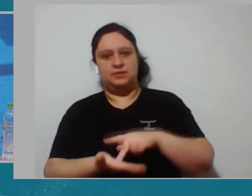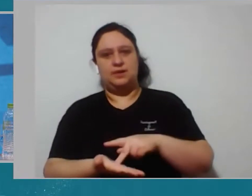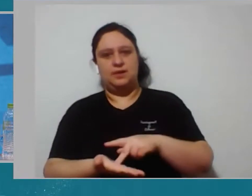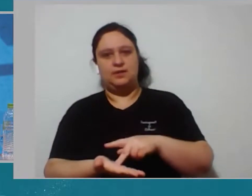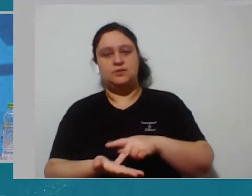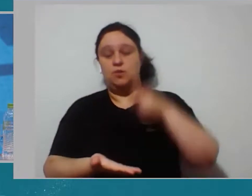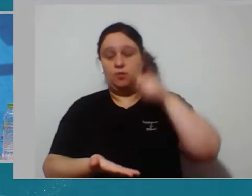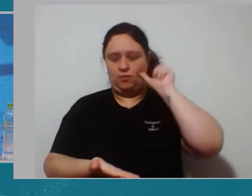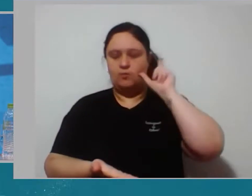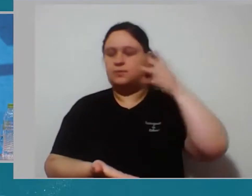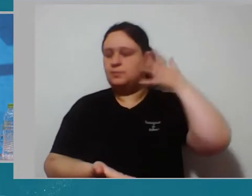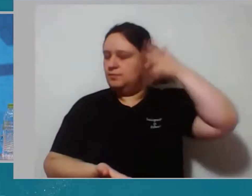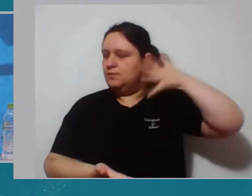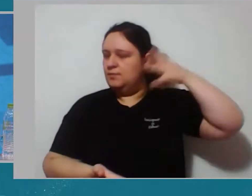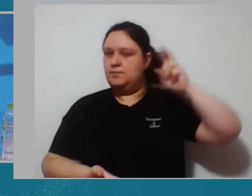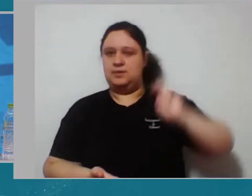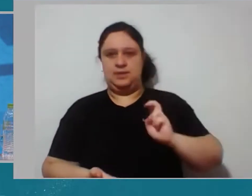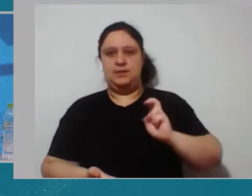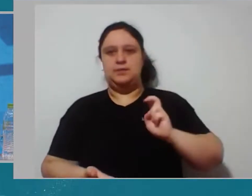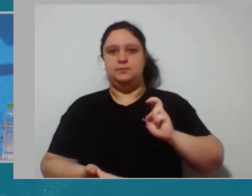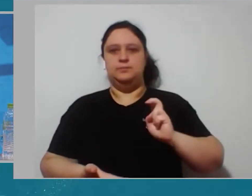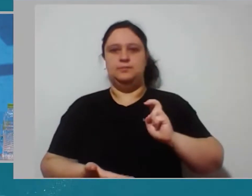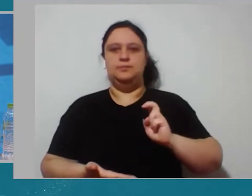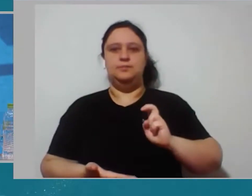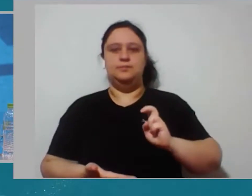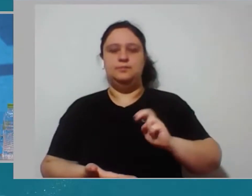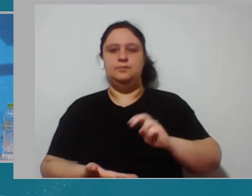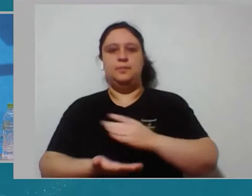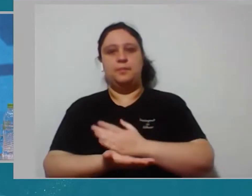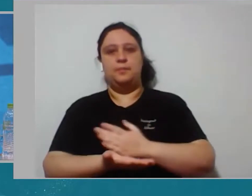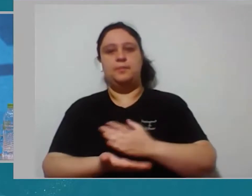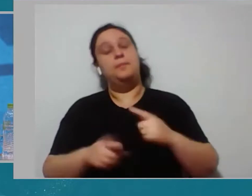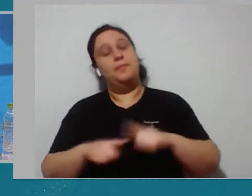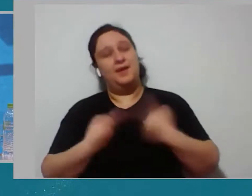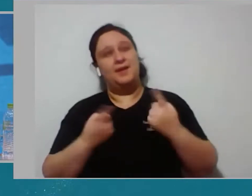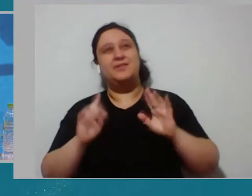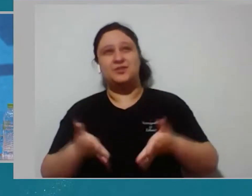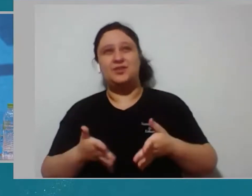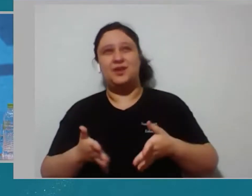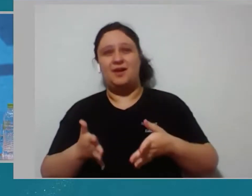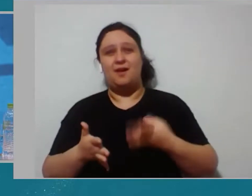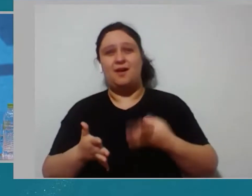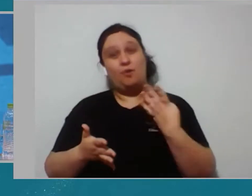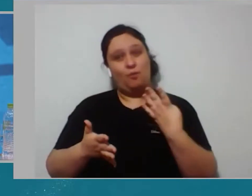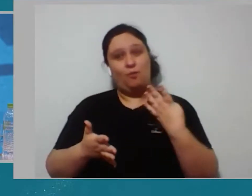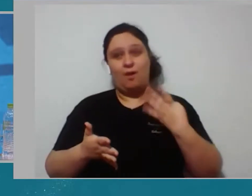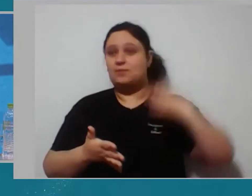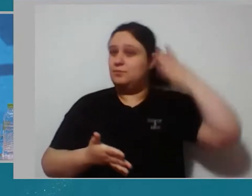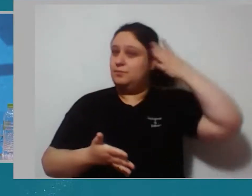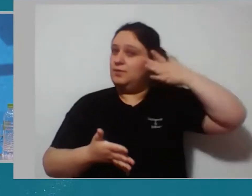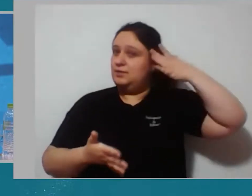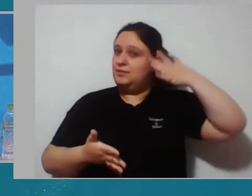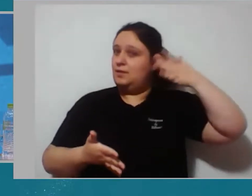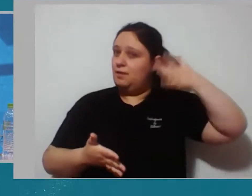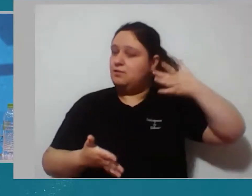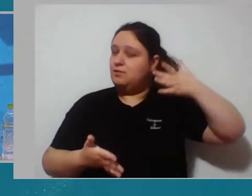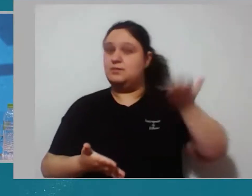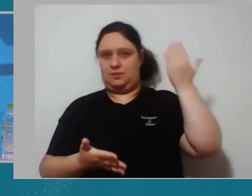na verdade nós já tivemos 4 mensagens anteriores fora da